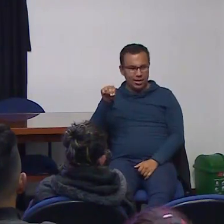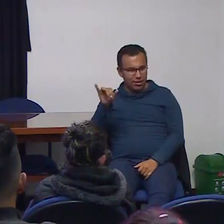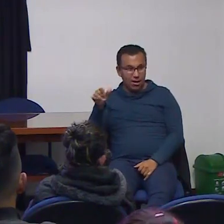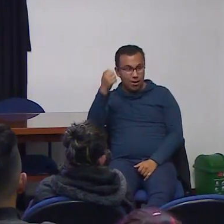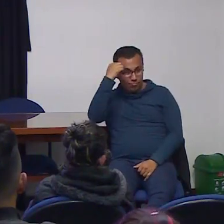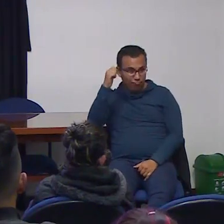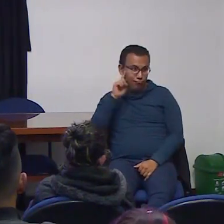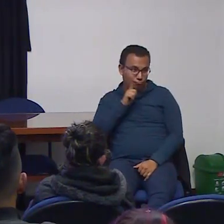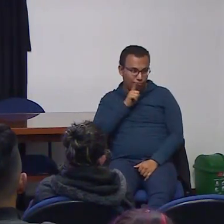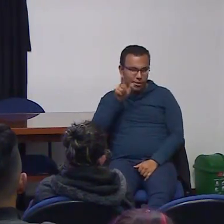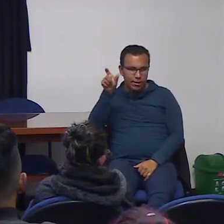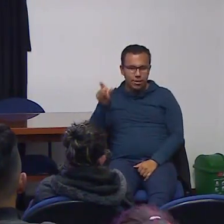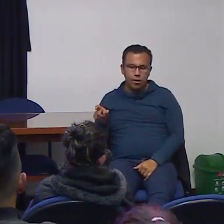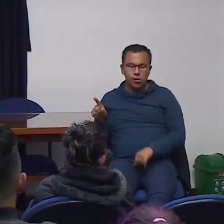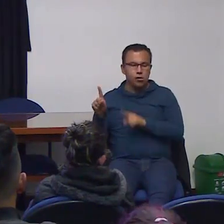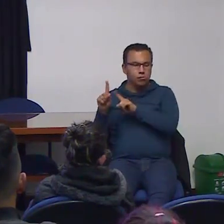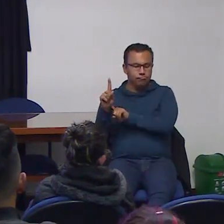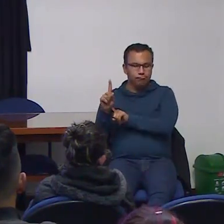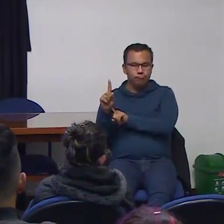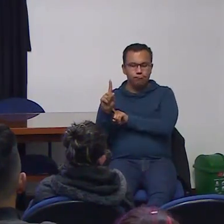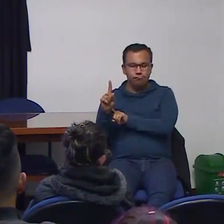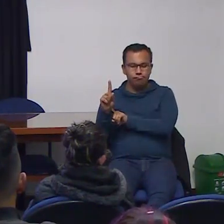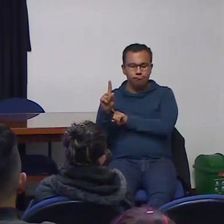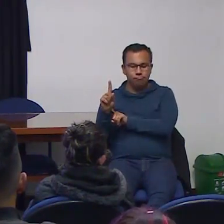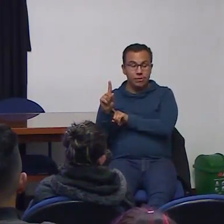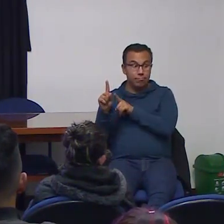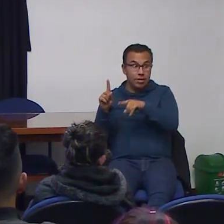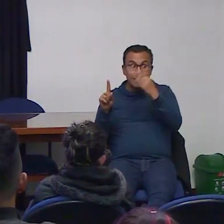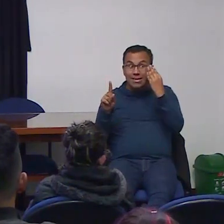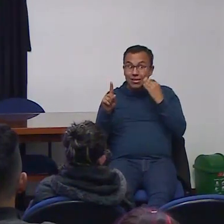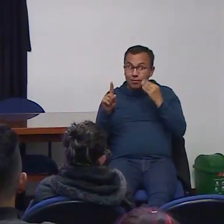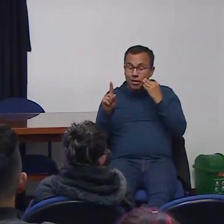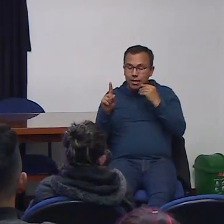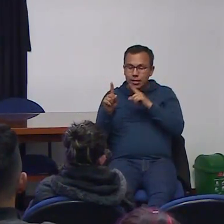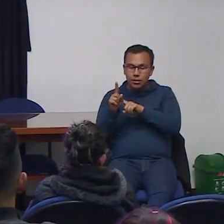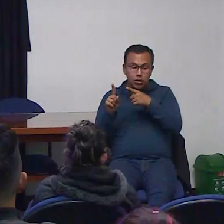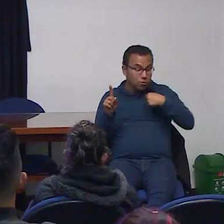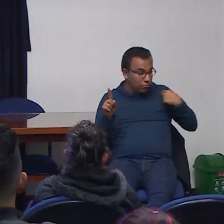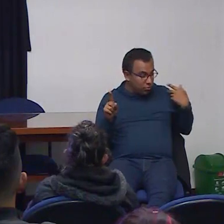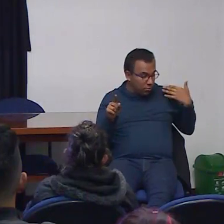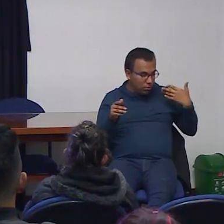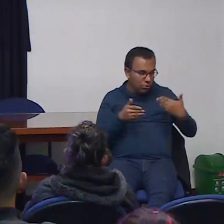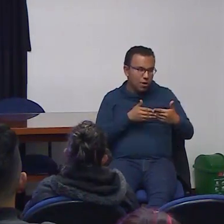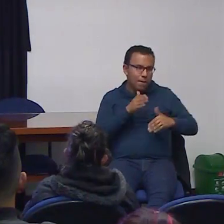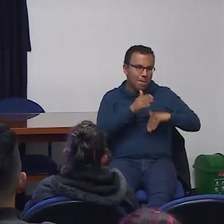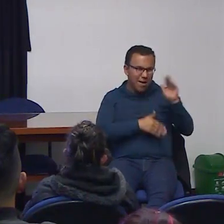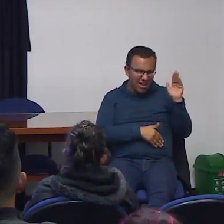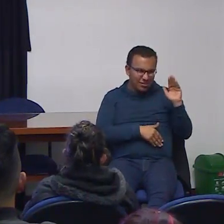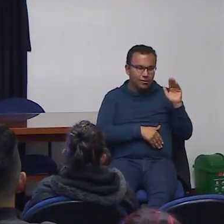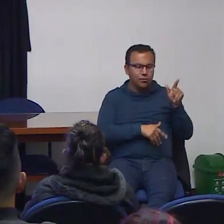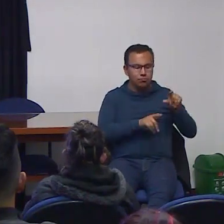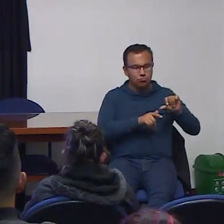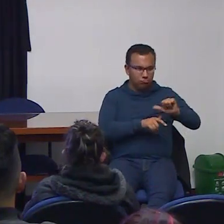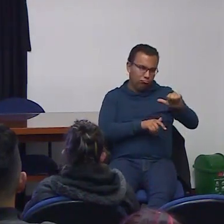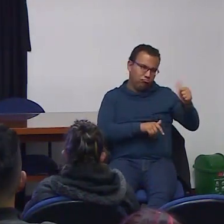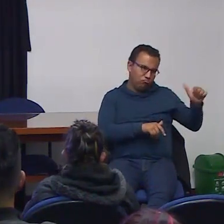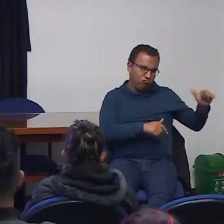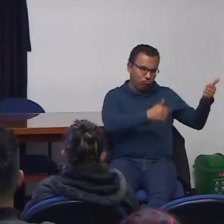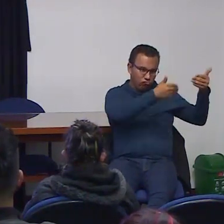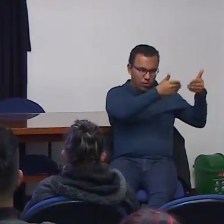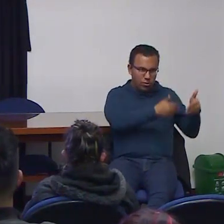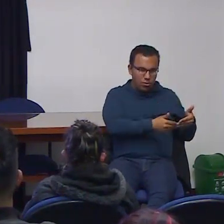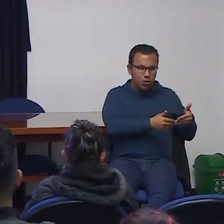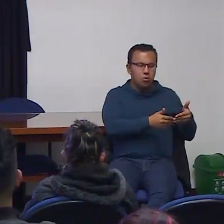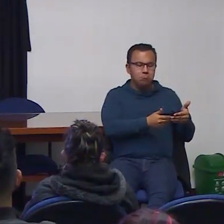pero por el por digamos por la experiencia que yo he tenido tengo más experiencia con personas con otro tipo de